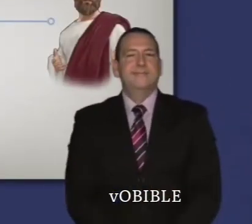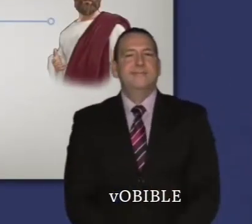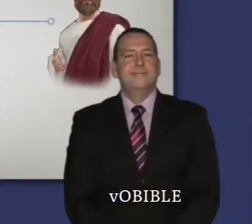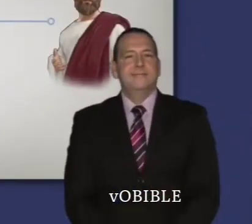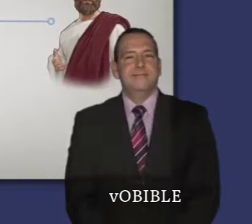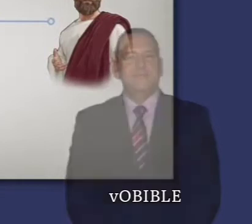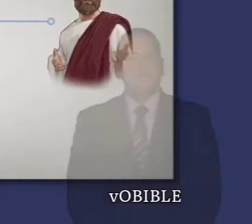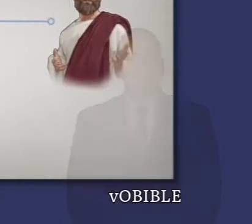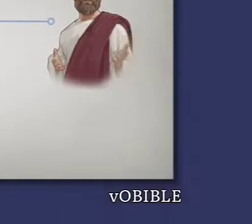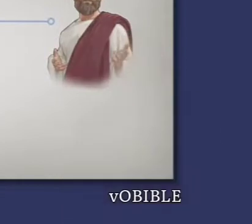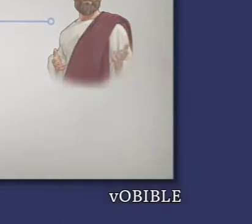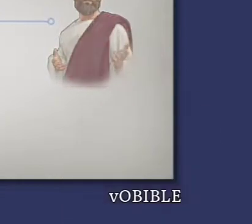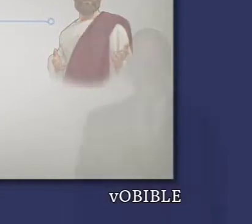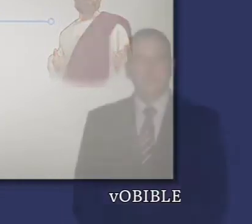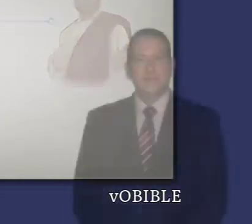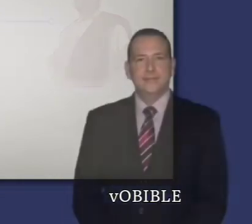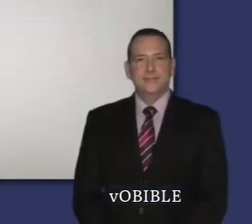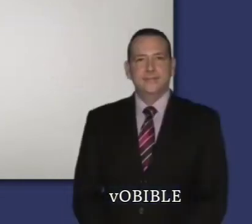devront obéir.